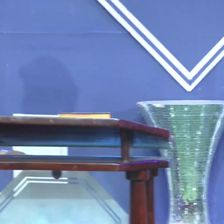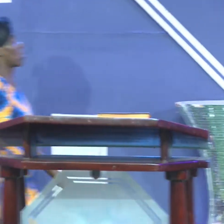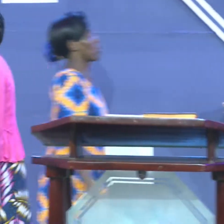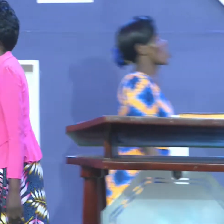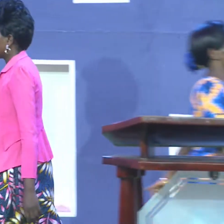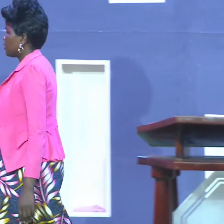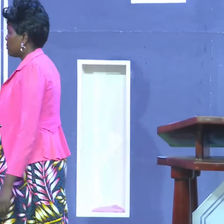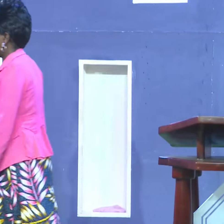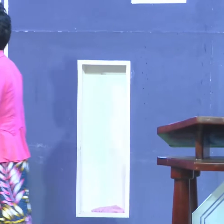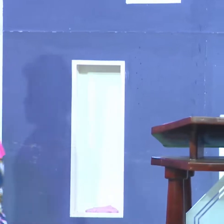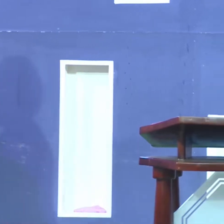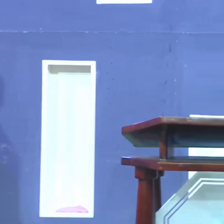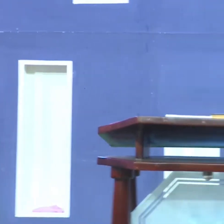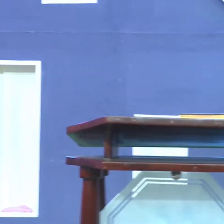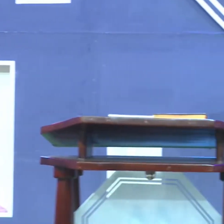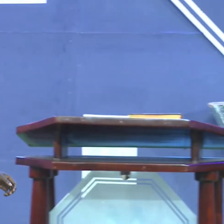shendeyereboseteyerebabababa